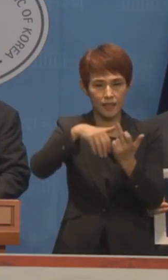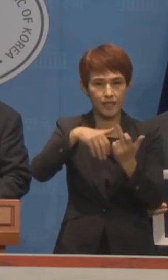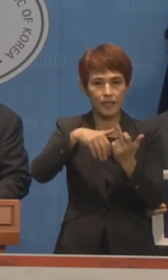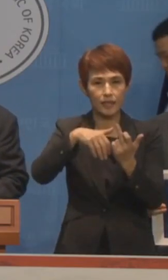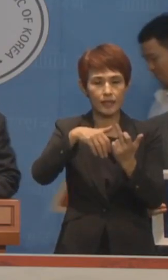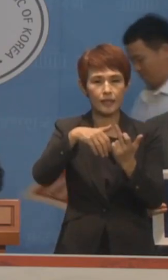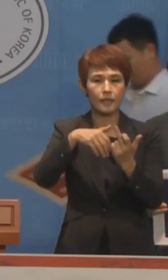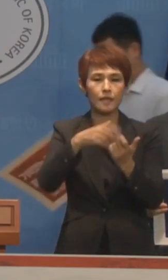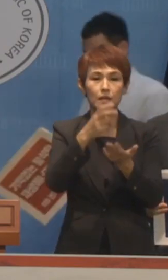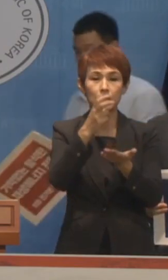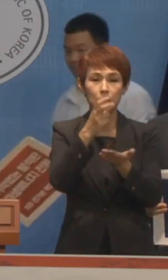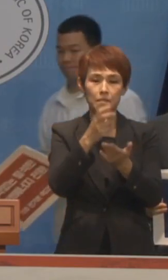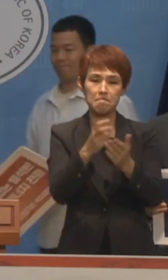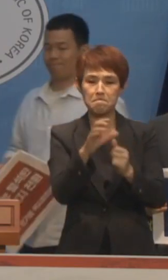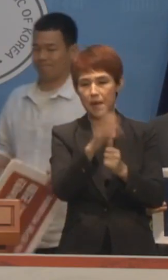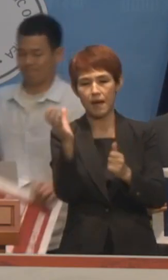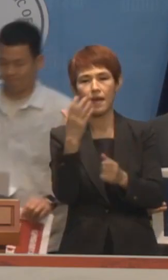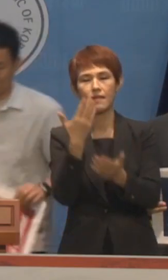발언 들어보도록 하겠습니다.